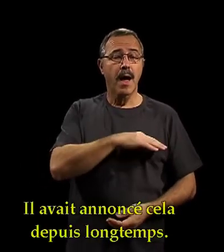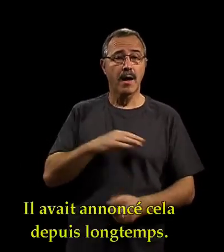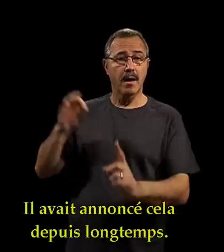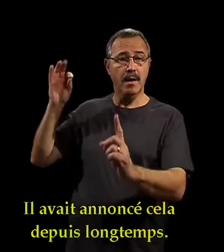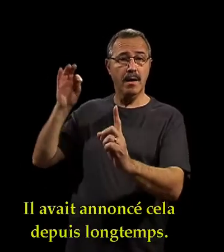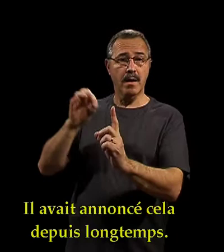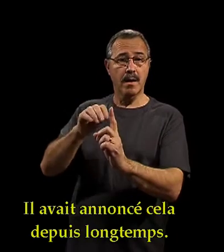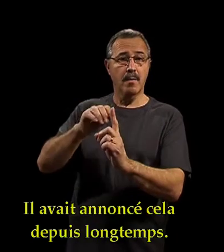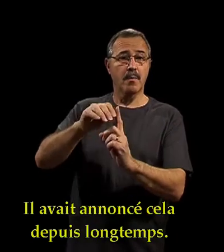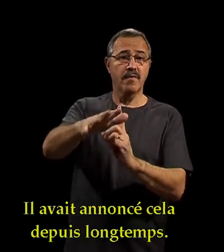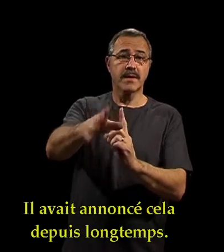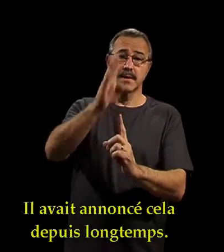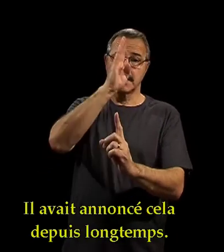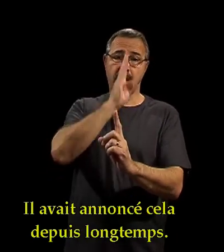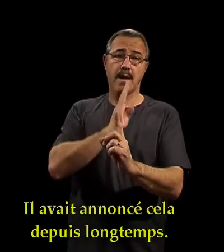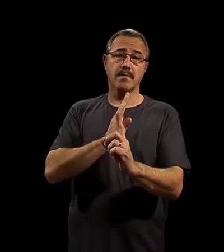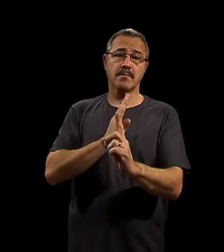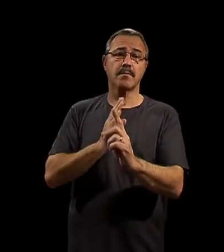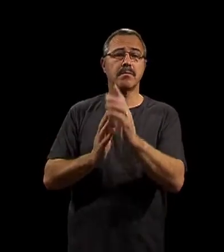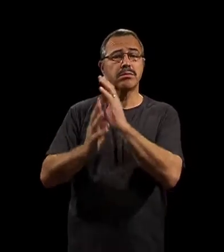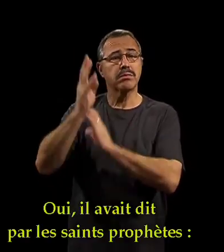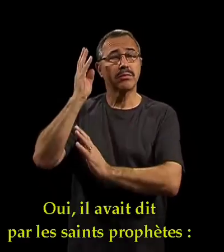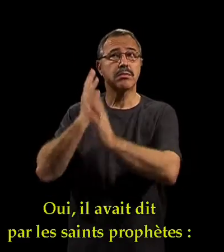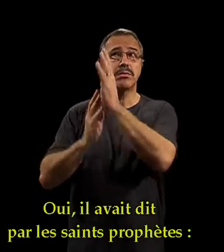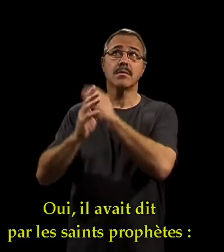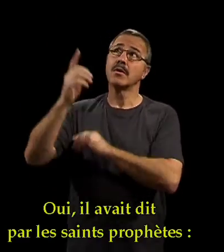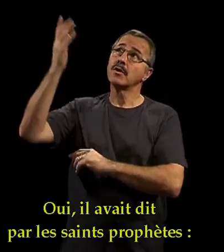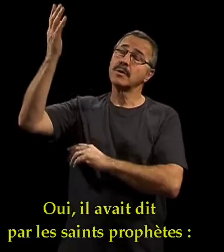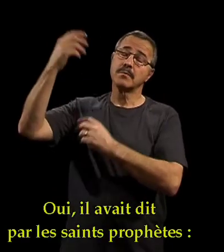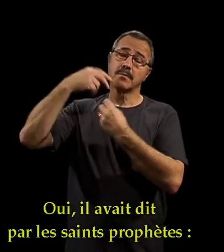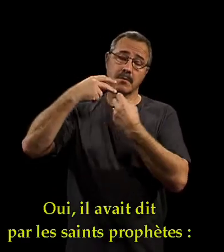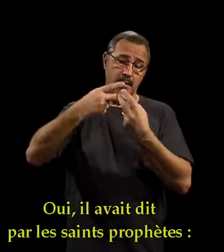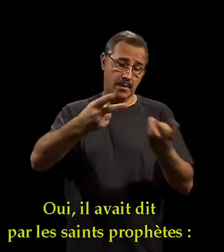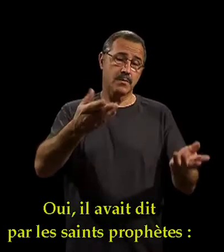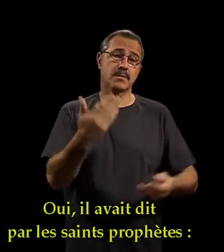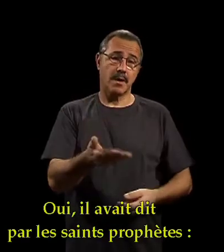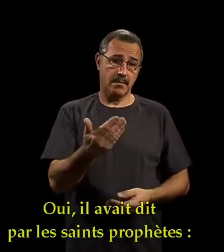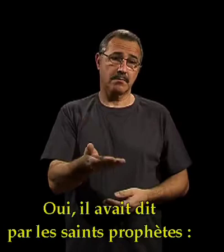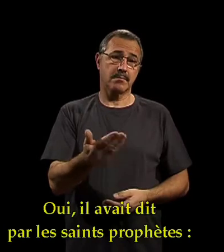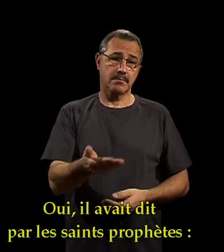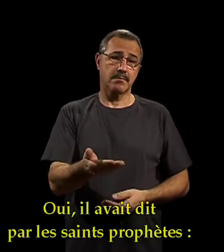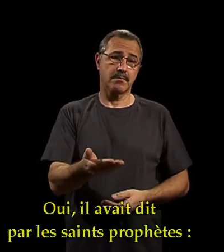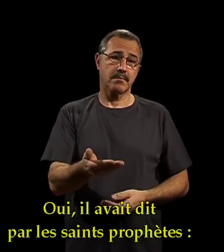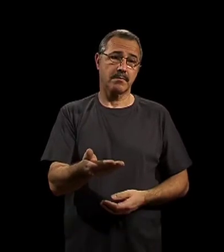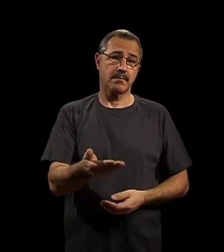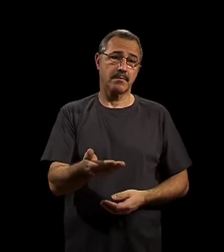Il avait annoncé cela depuis longtemps. Oui, il avait dit par les saints prophètes: